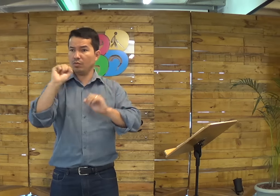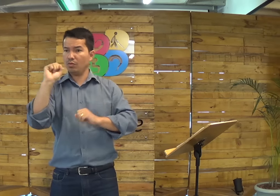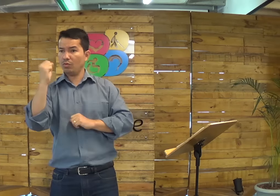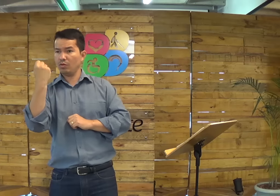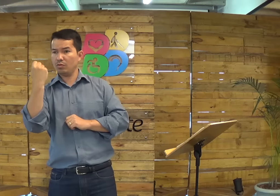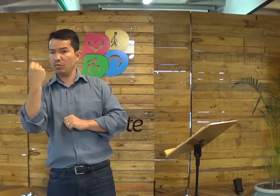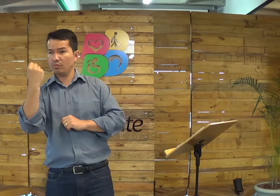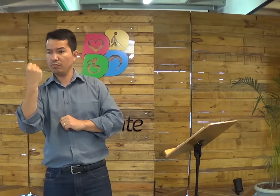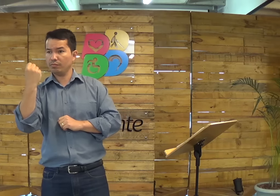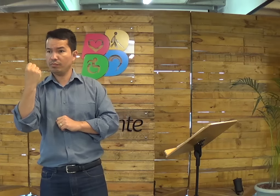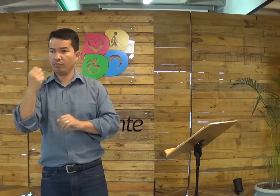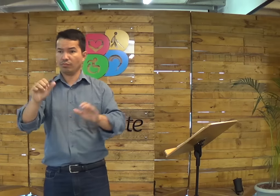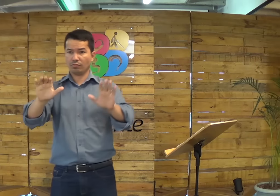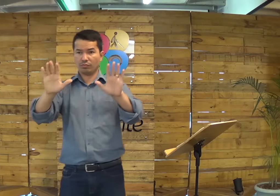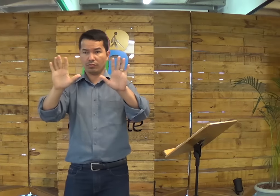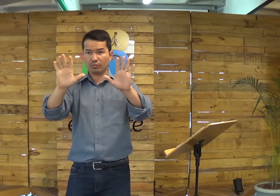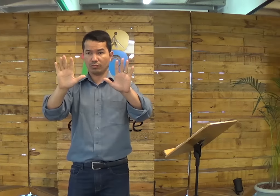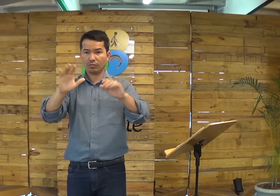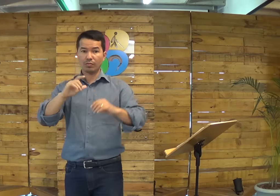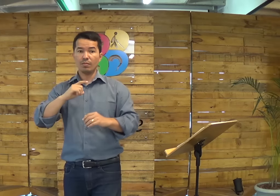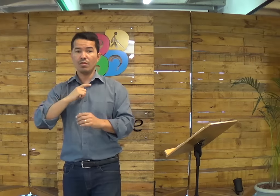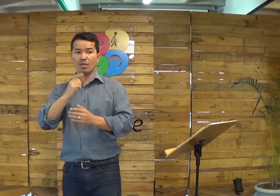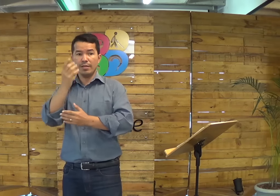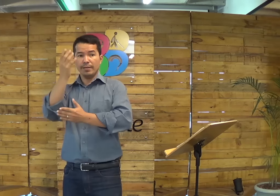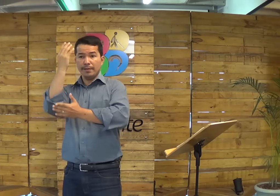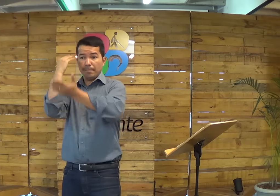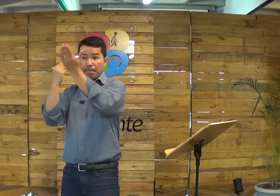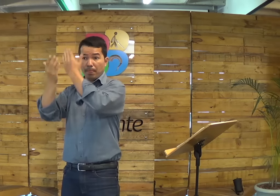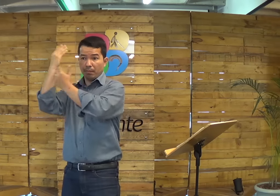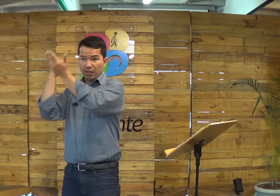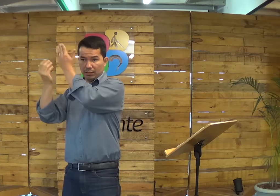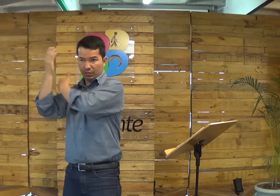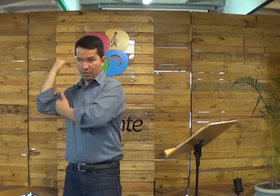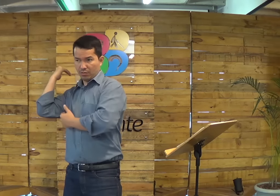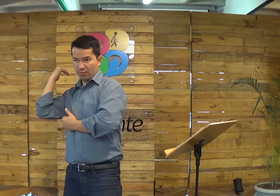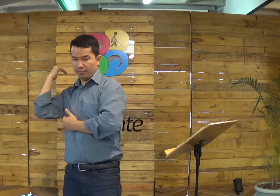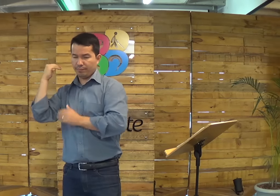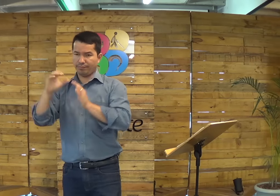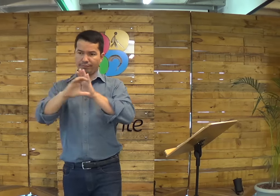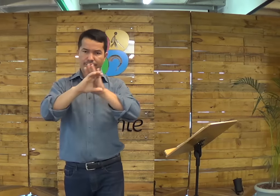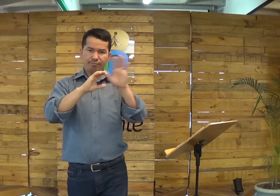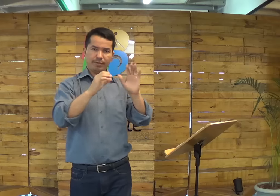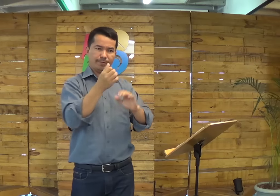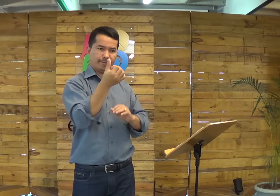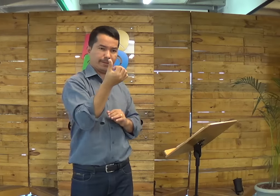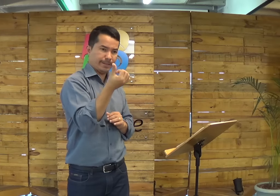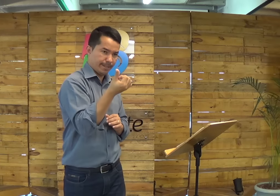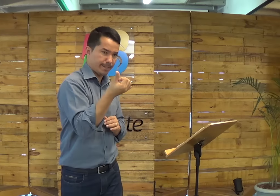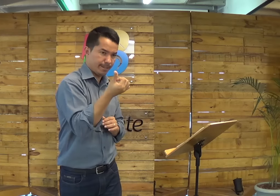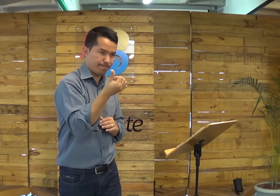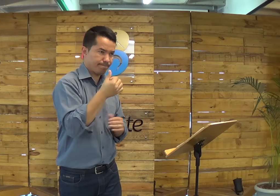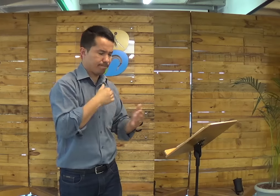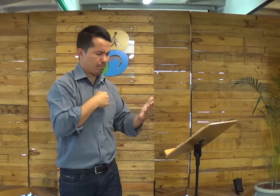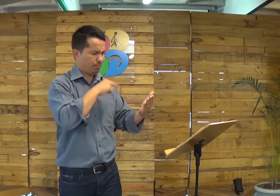7 e 8 aqui então no passado né lá no capítulo